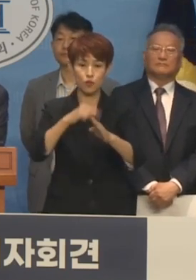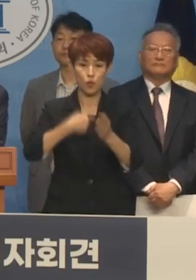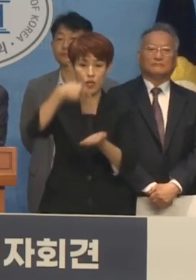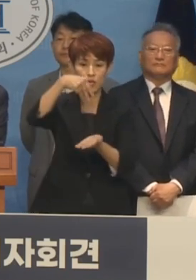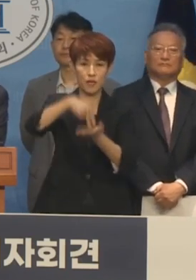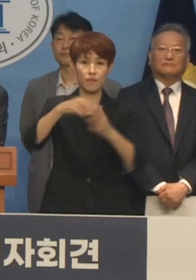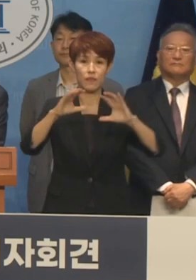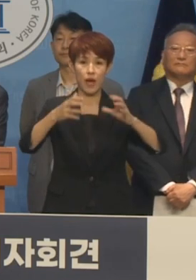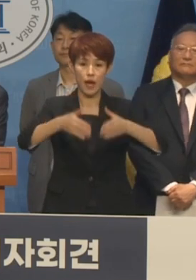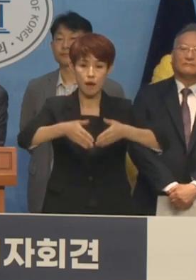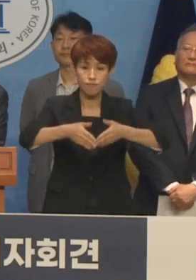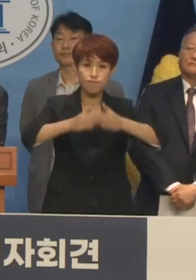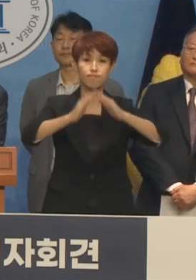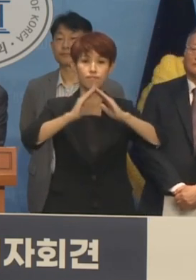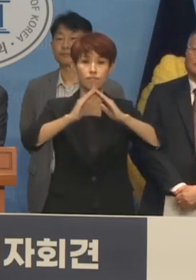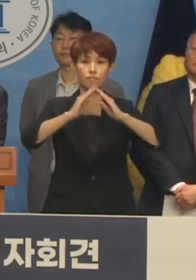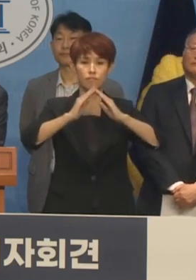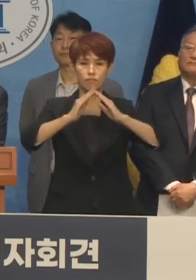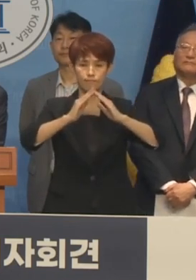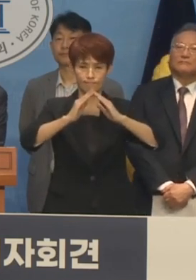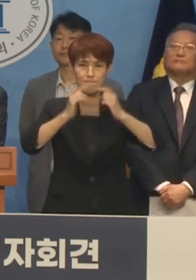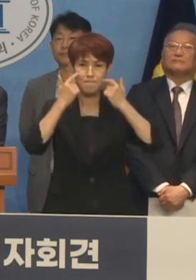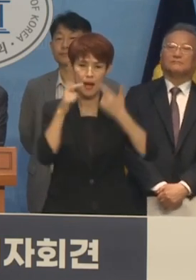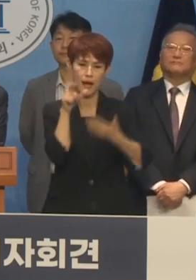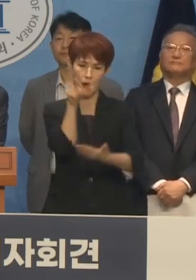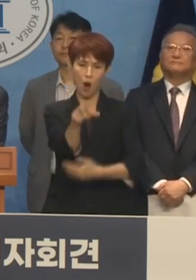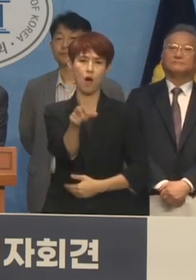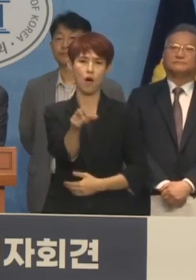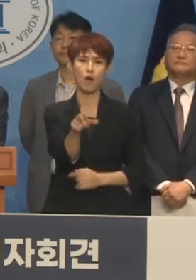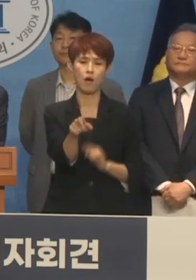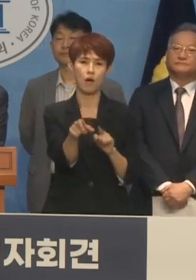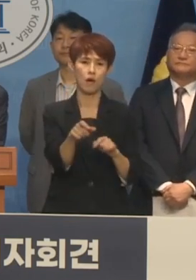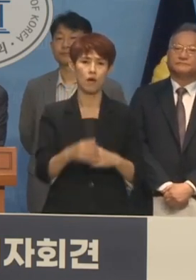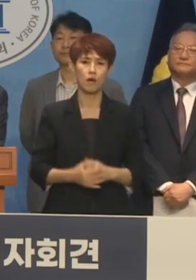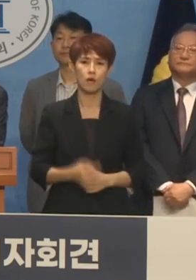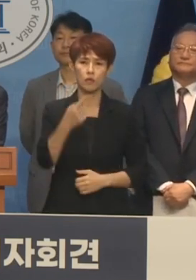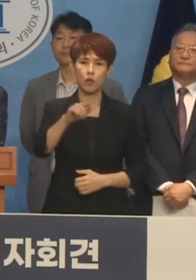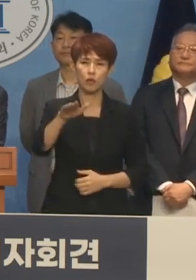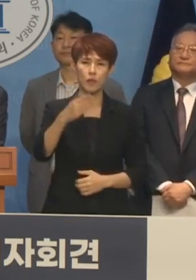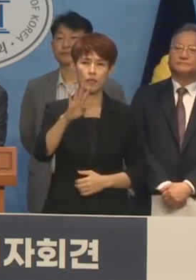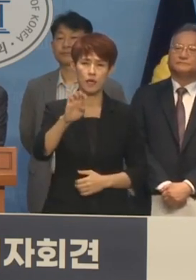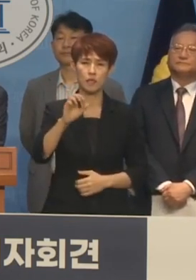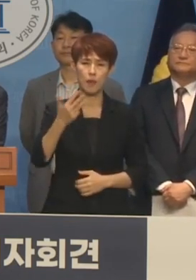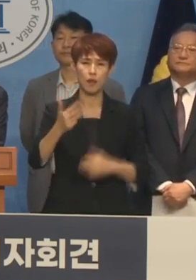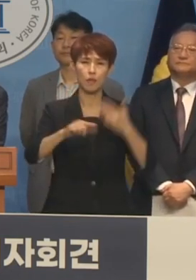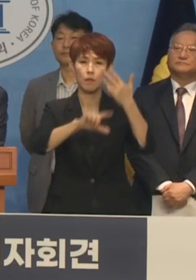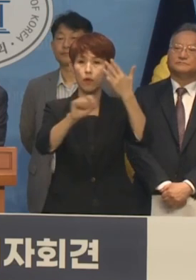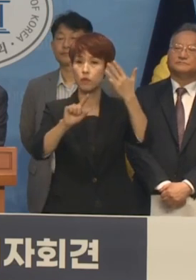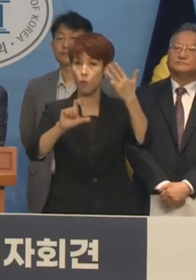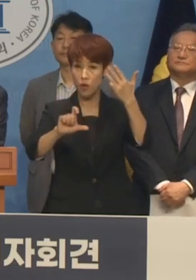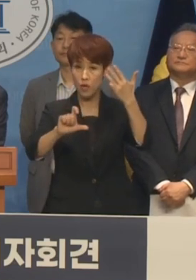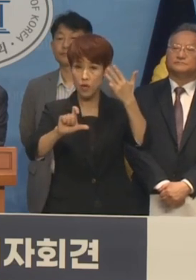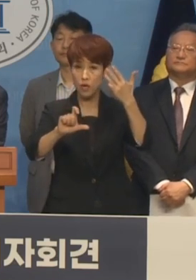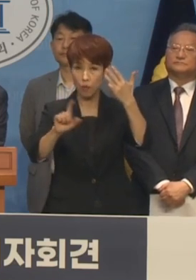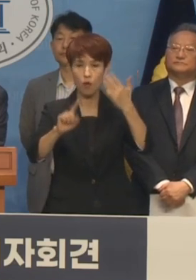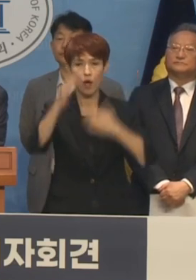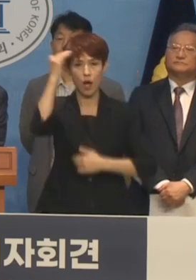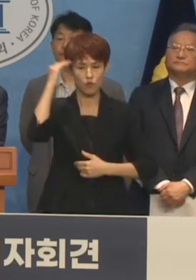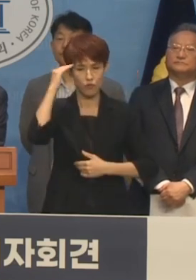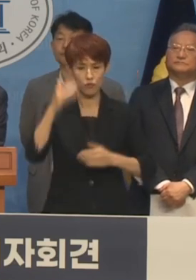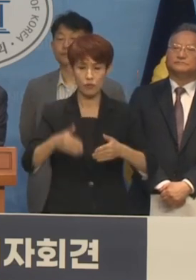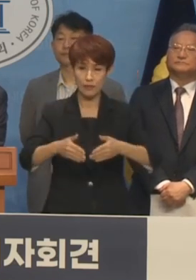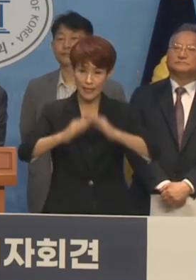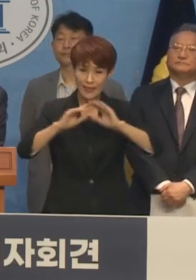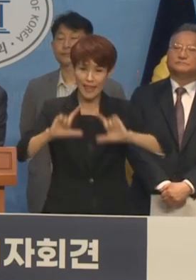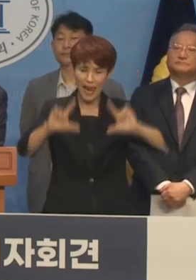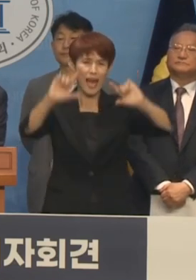민주독립국가의 재건이라는 것이 명백하게 적혀 있습니다. 1948년 8월 15일은 대한민국이 건국된